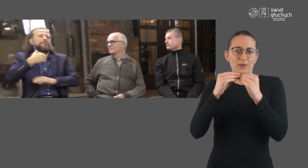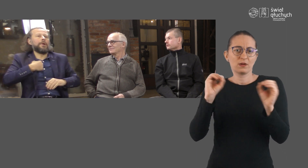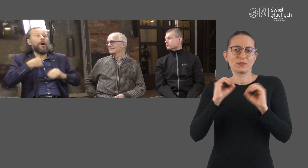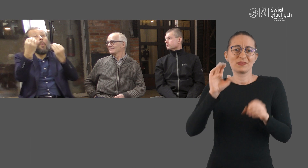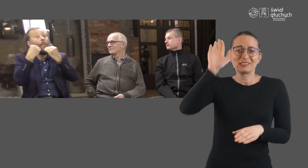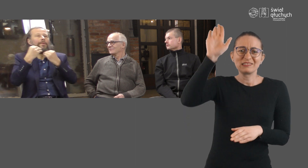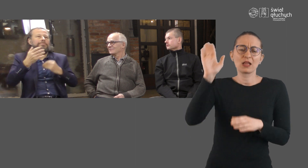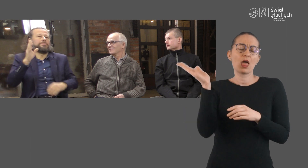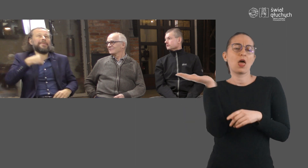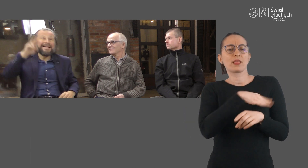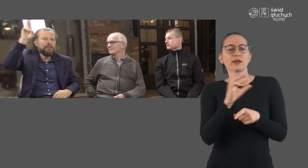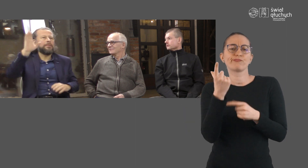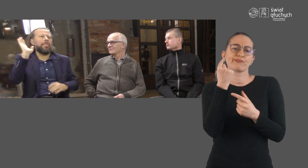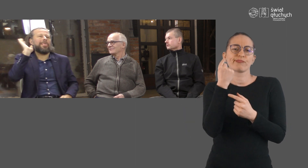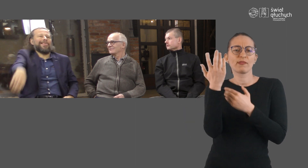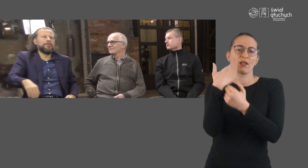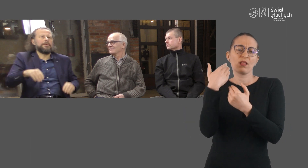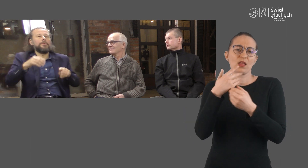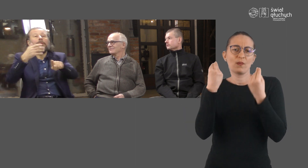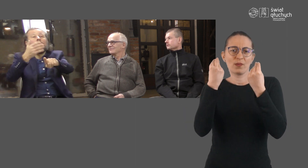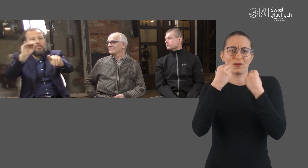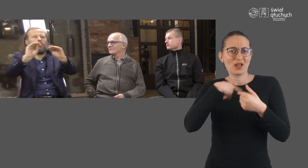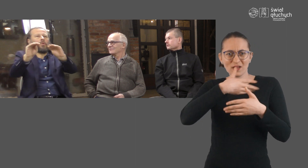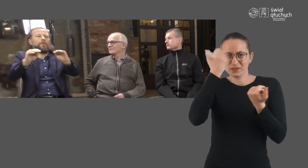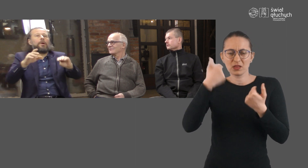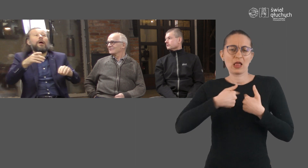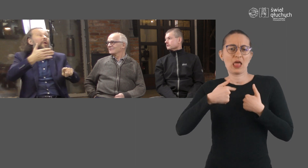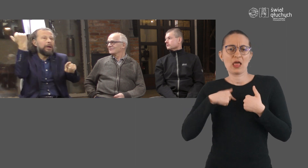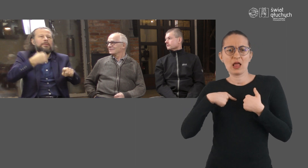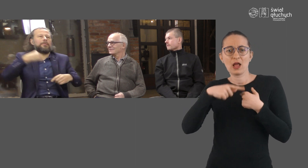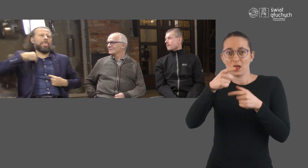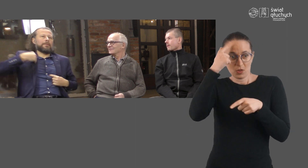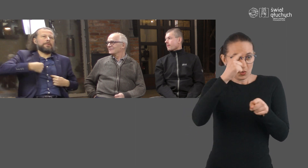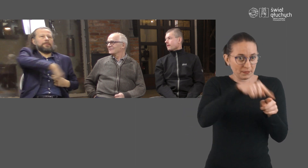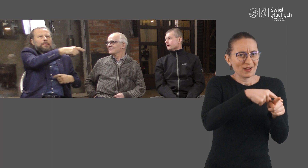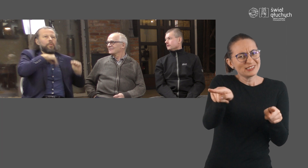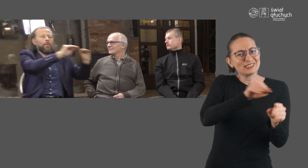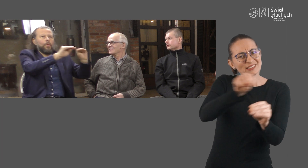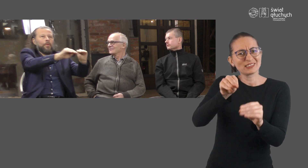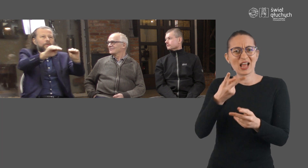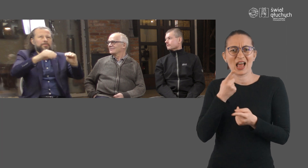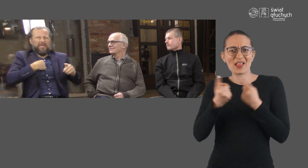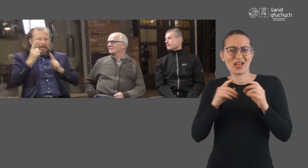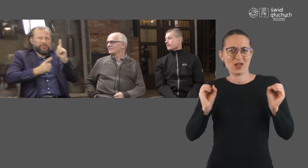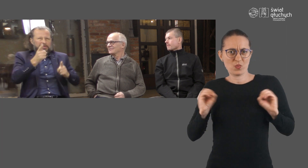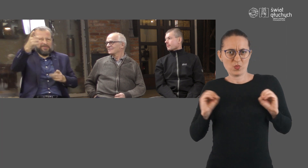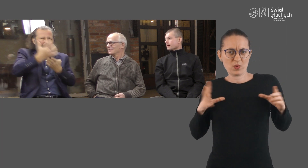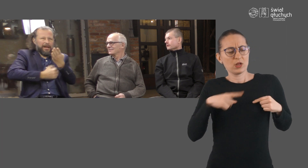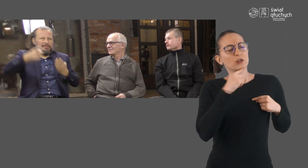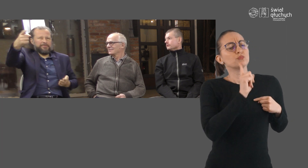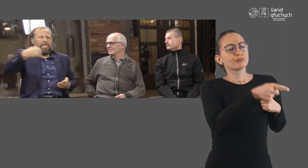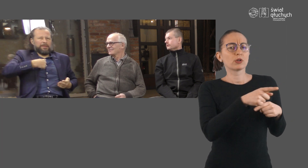Ja zaczynałem pisać, przepisywać, rozwiązywać zadania poprawnie, to tak naprawdę nie koncentrował się na mnie i tak